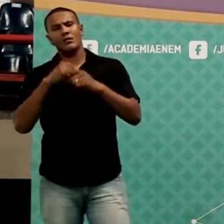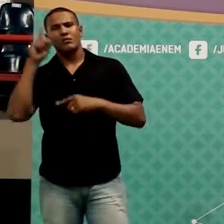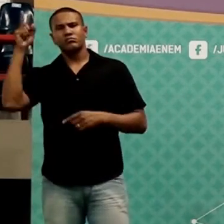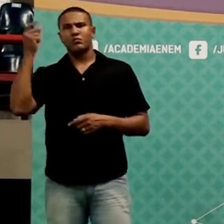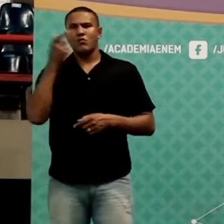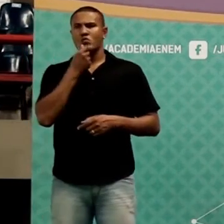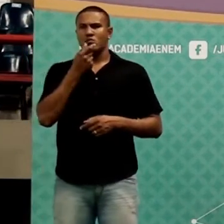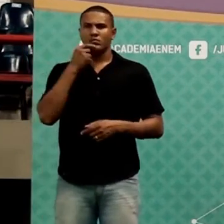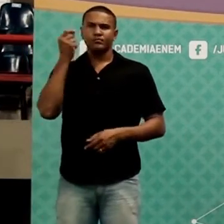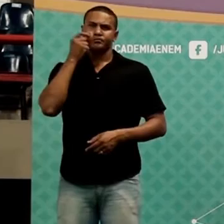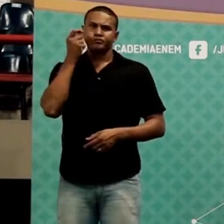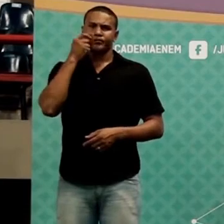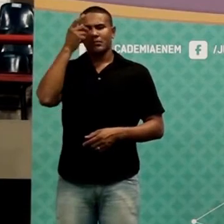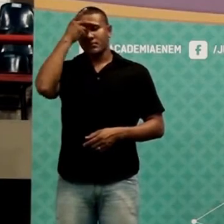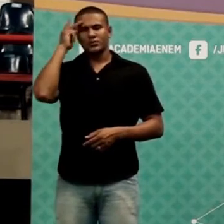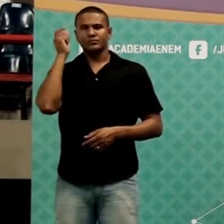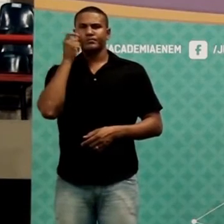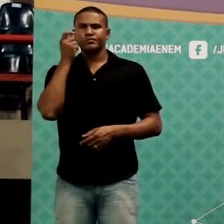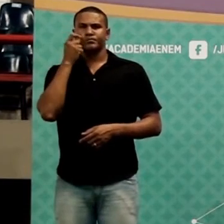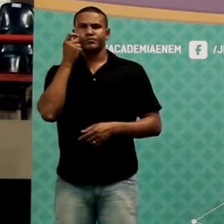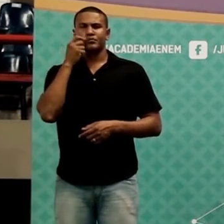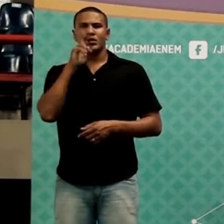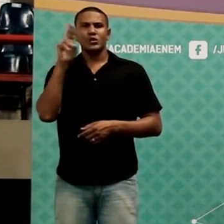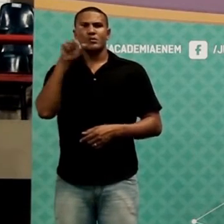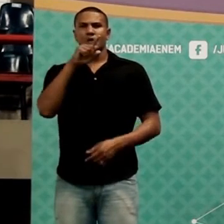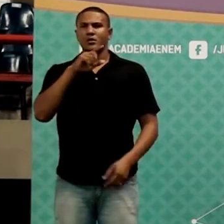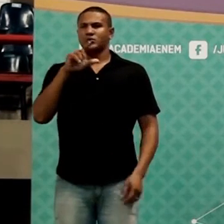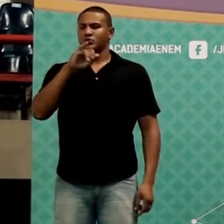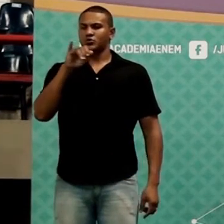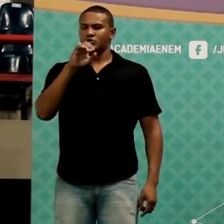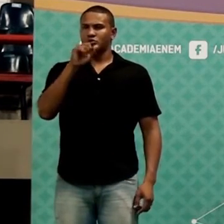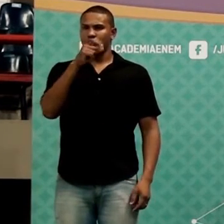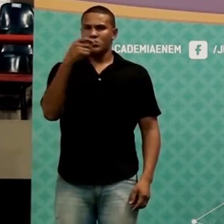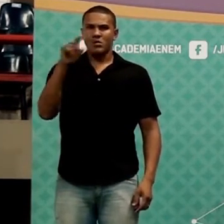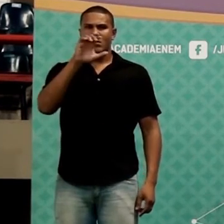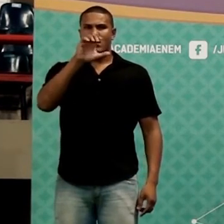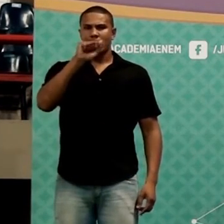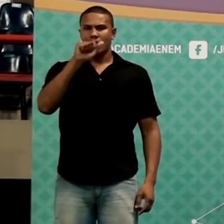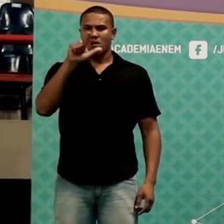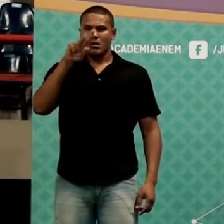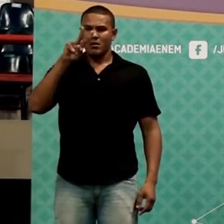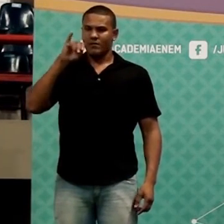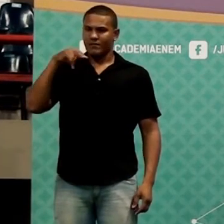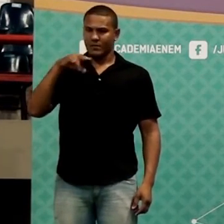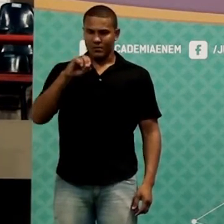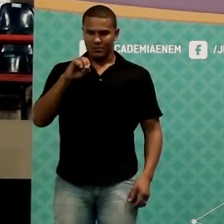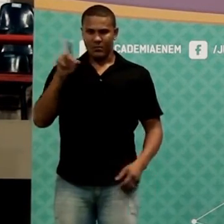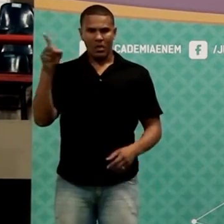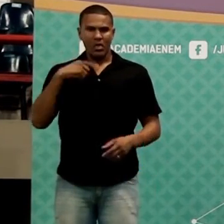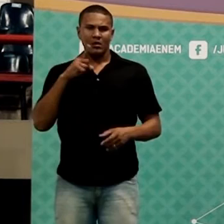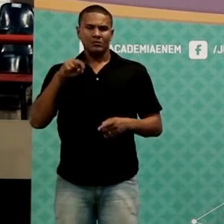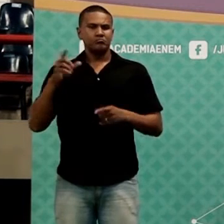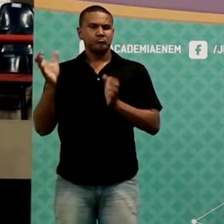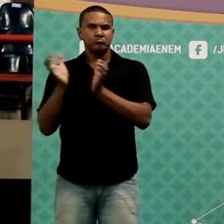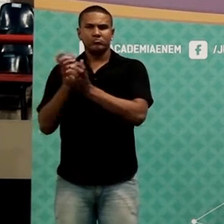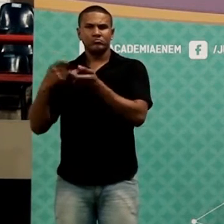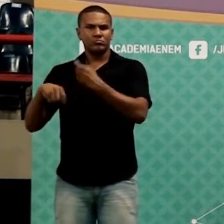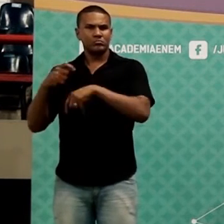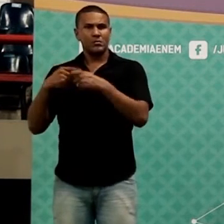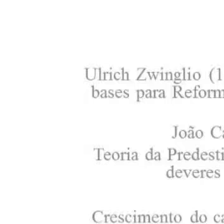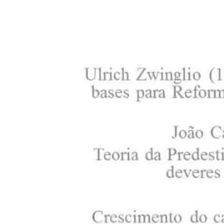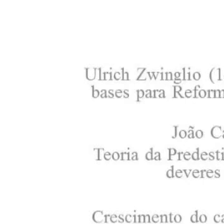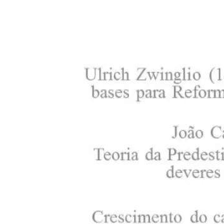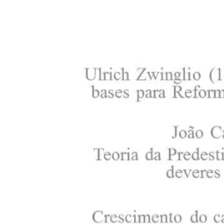saiu migrando e foi para a França, chamado João Calvino. Calvino era um burguês e ele queria criar uma igreja onde